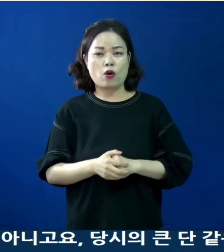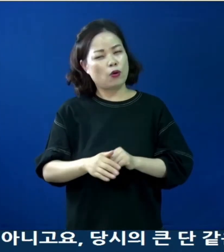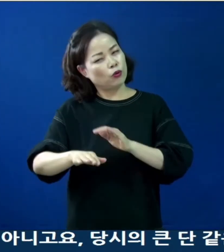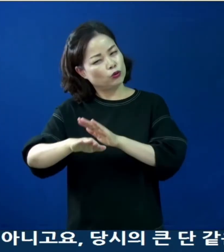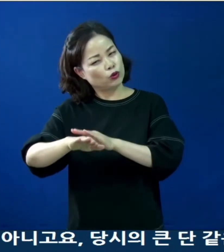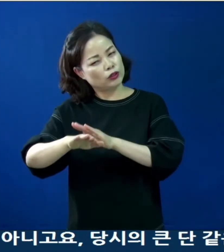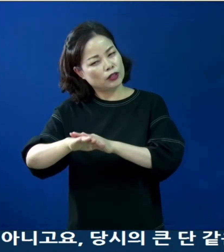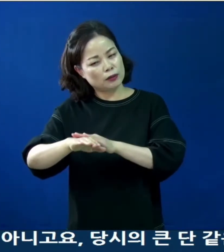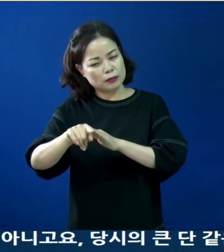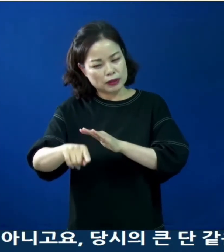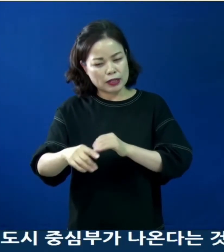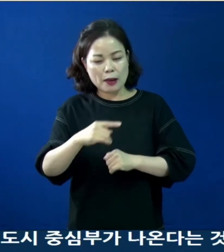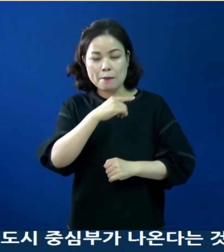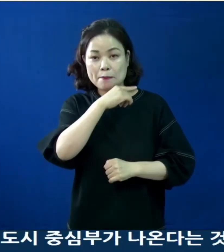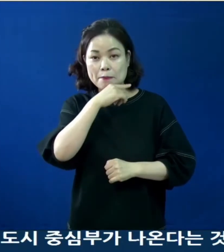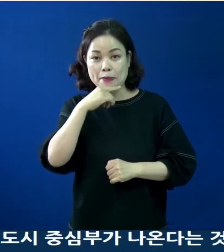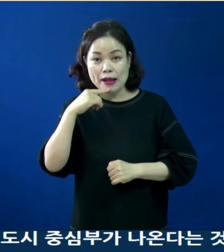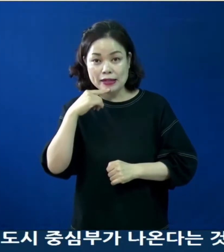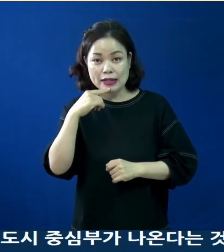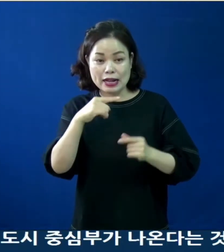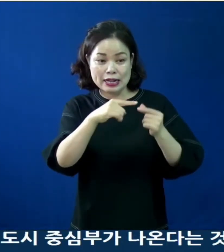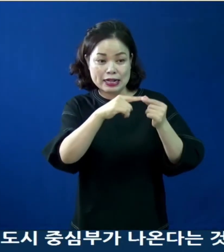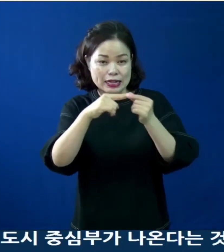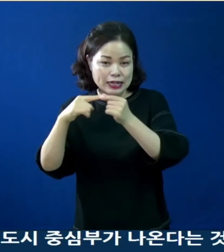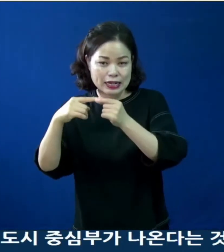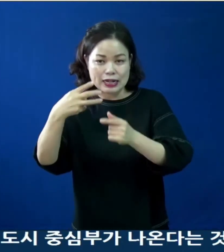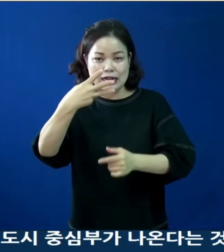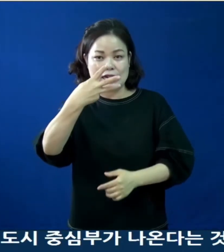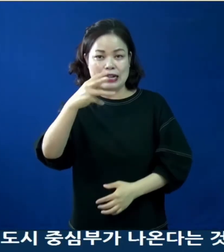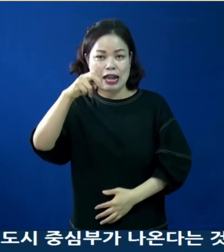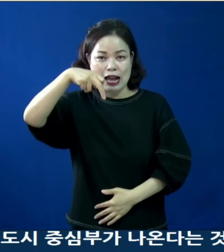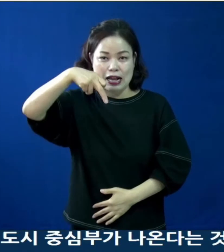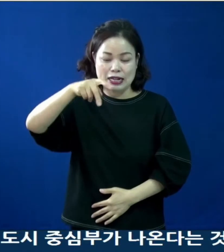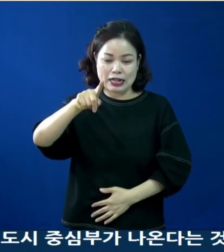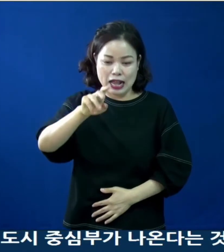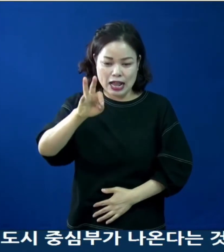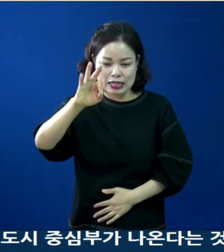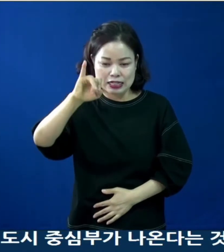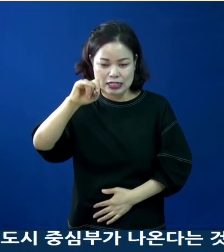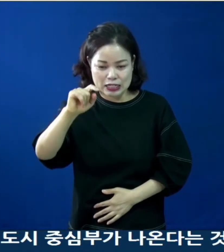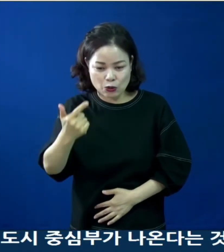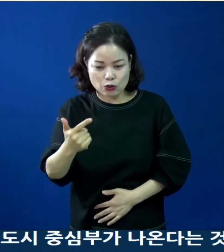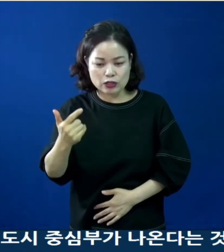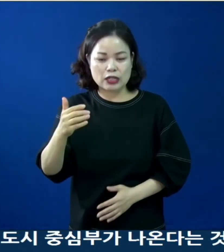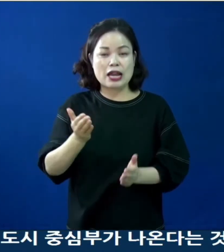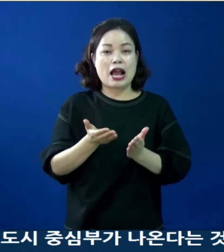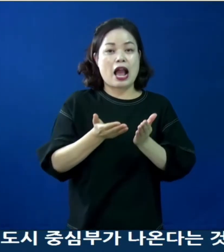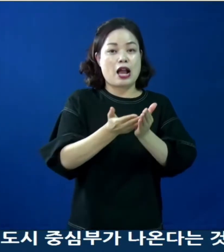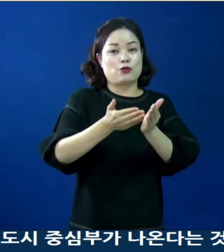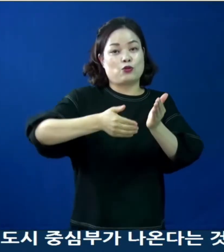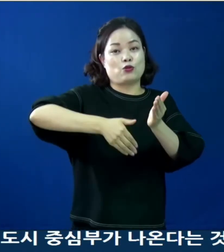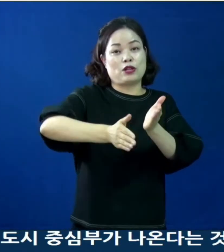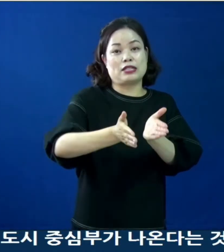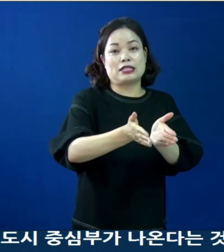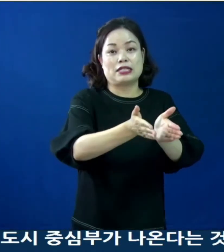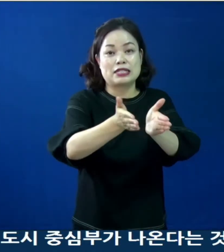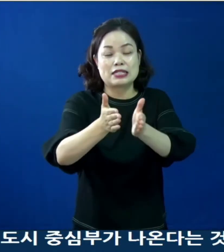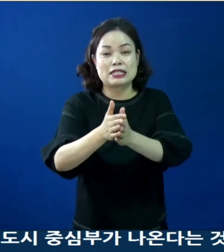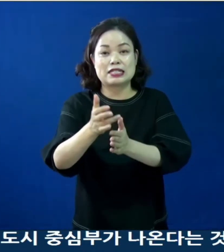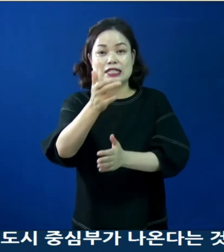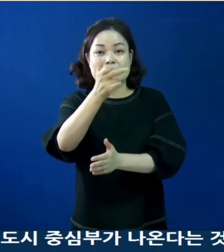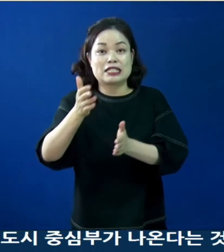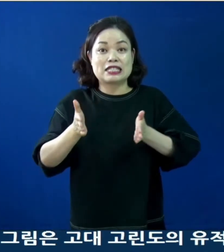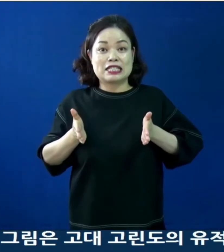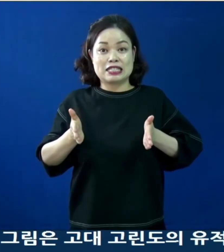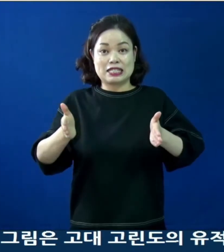오른쪽이 되나요? 밑에 보면 빨간 글씨로 라카이온 항구로 가는 길 보이시죠? 그게 아까 보셨던 좀 전에 보셨던 그 큰